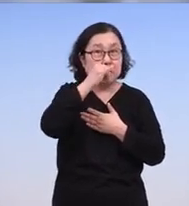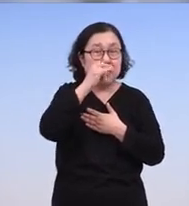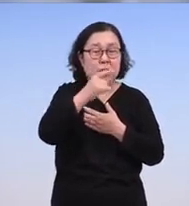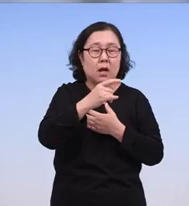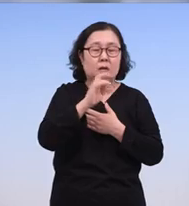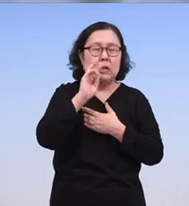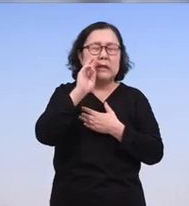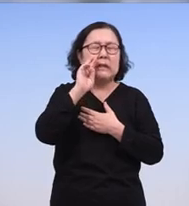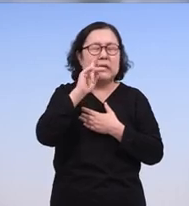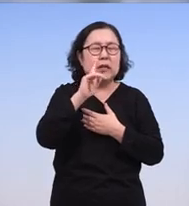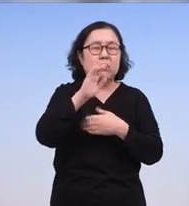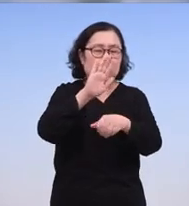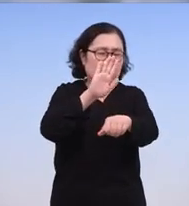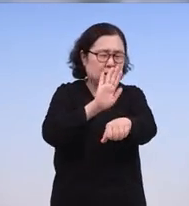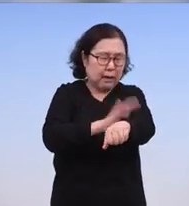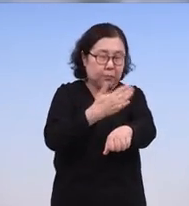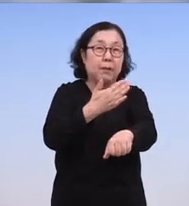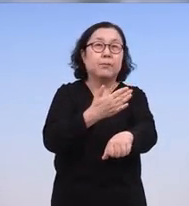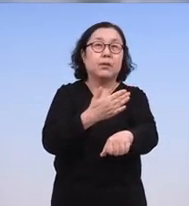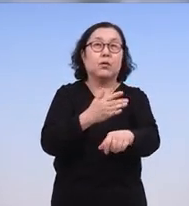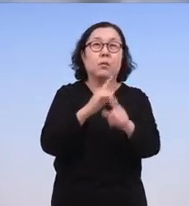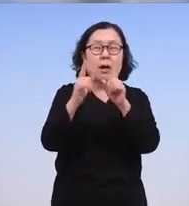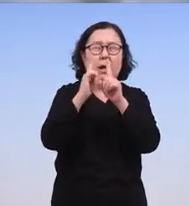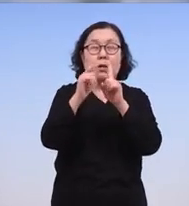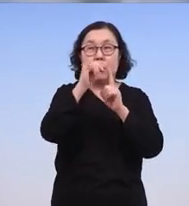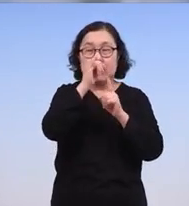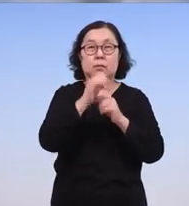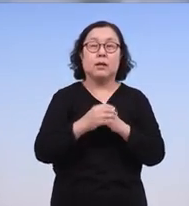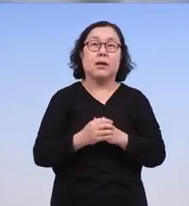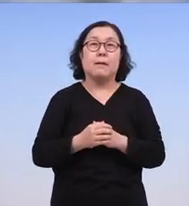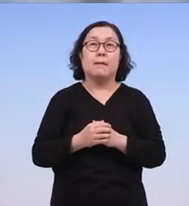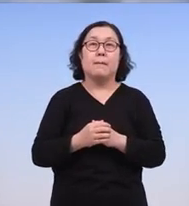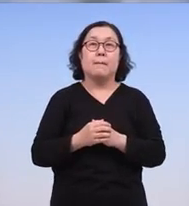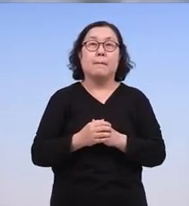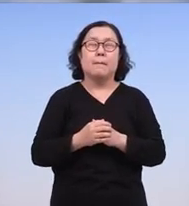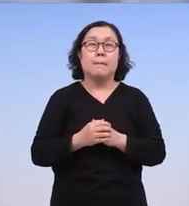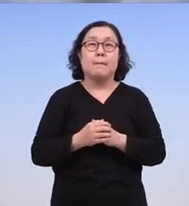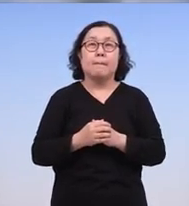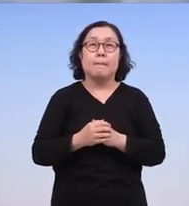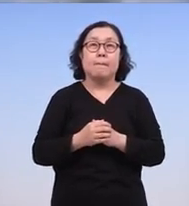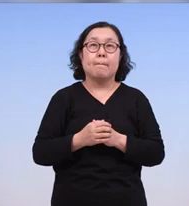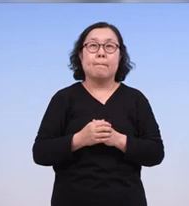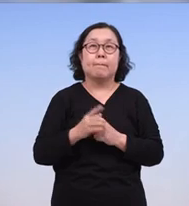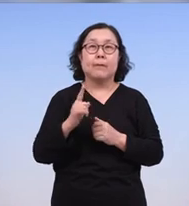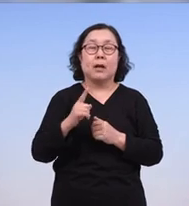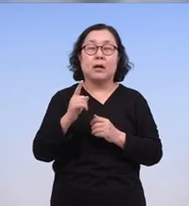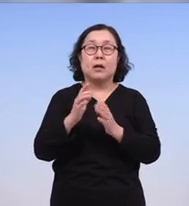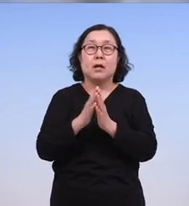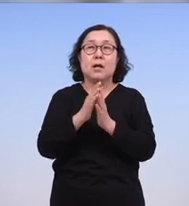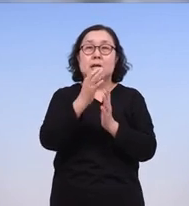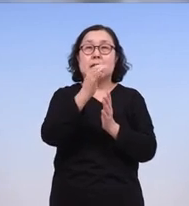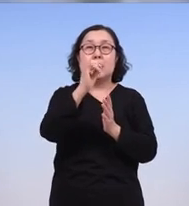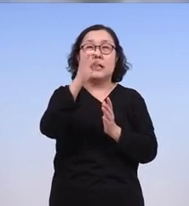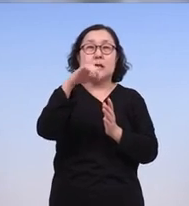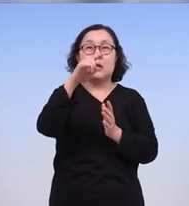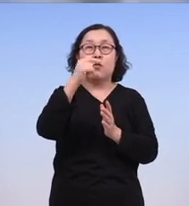흐르는 거, 이게 아주 잘못됐다는 걸 이 책에서 지금 강조하는 겁니다. 이런 이원론적인 생각에서부터